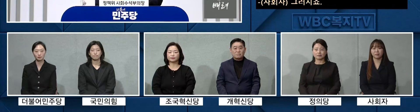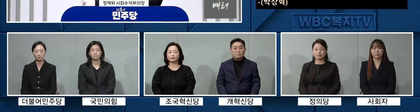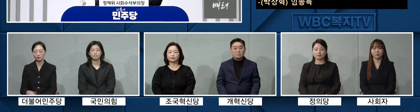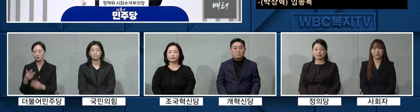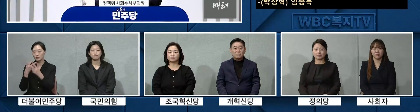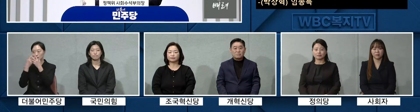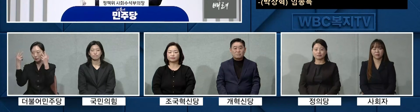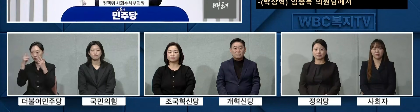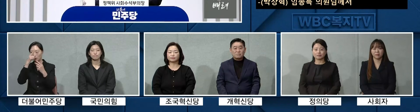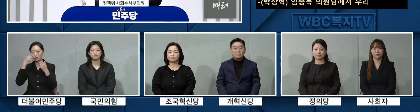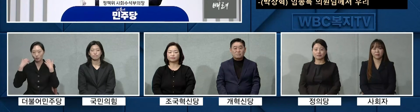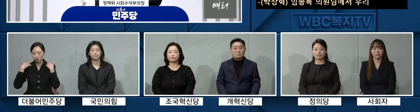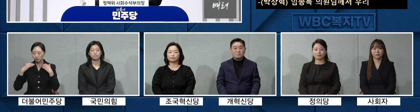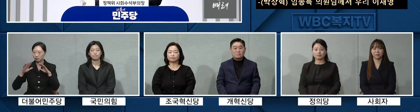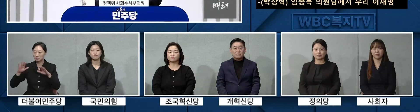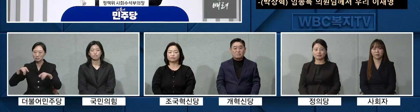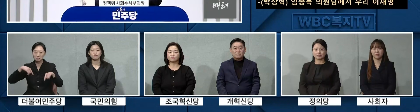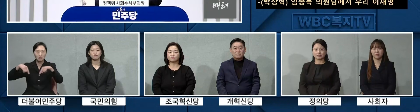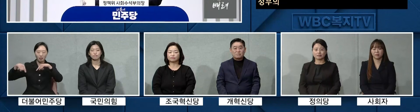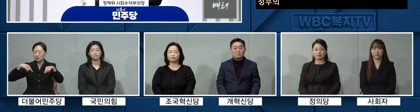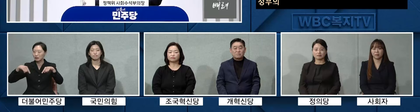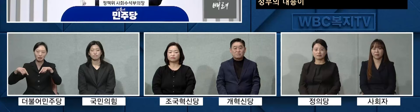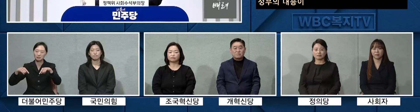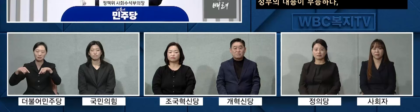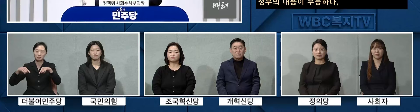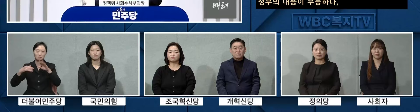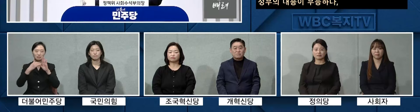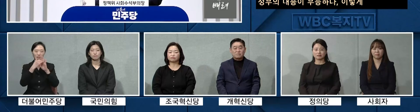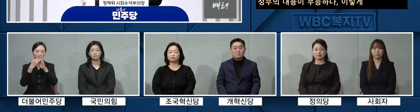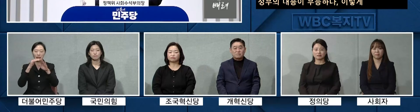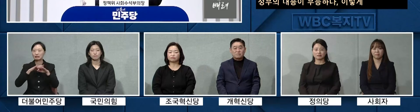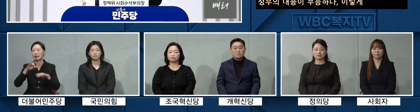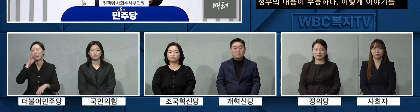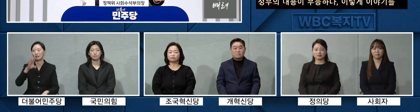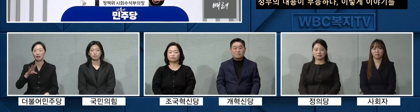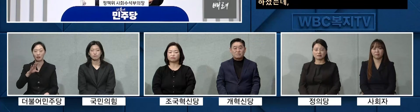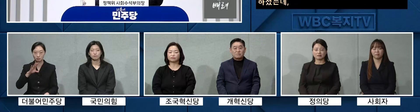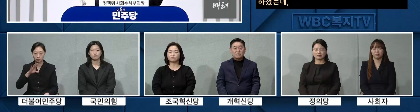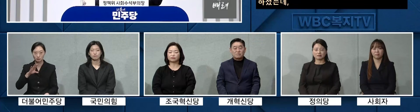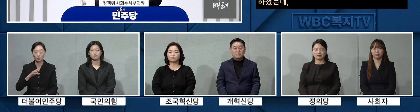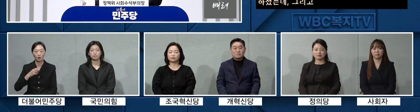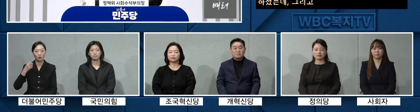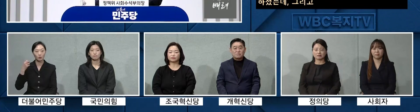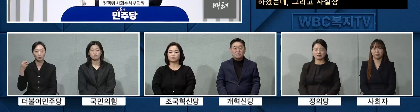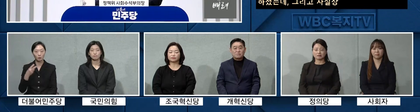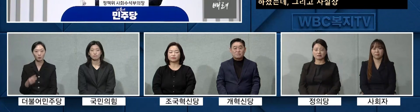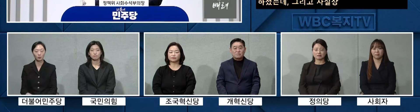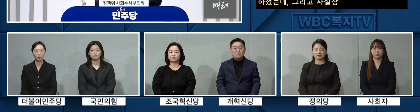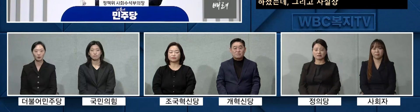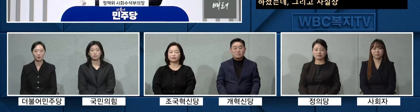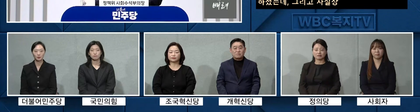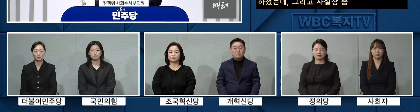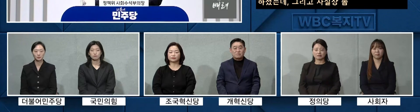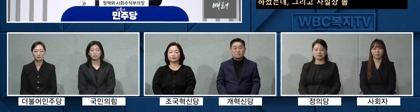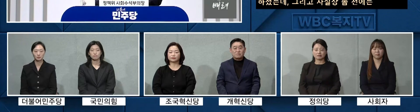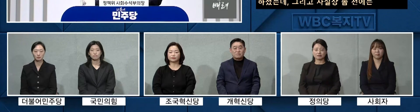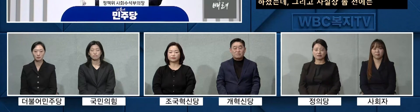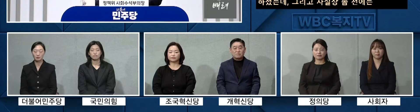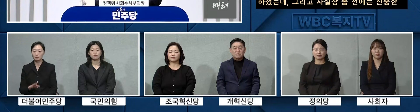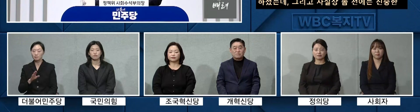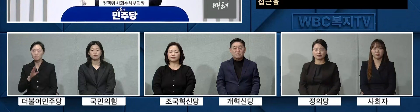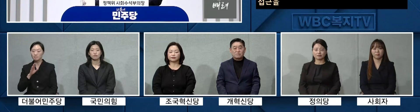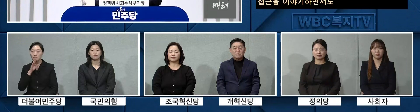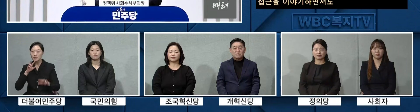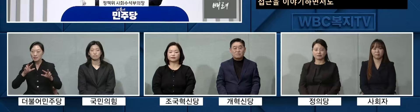무능하다 이렇게 얘기를 하셨는데, 그리고 사실상 좀 전에는 신중한 접근을 이야기하면서도